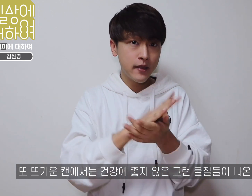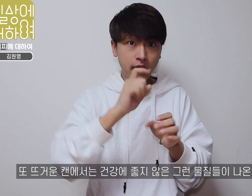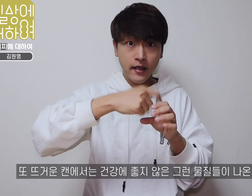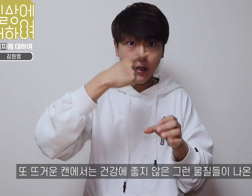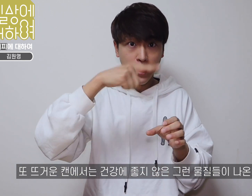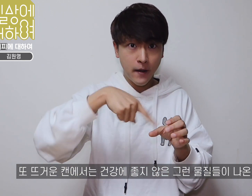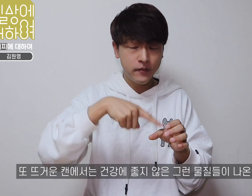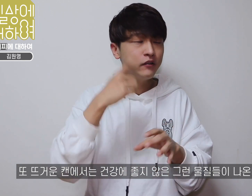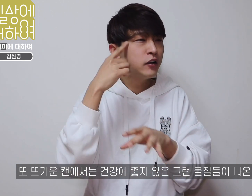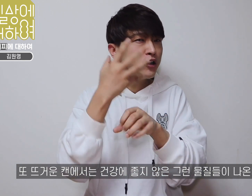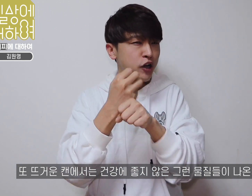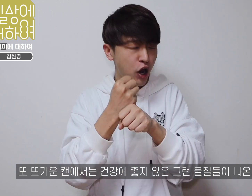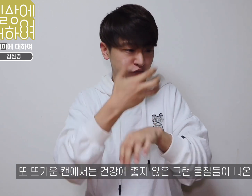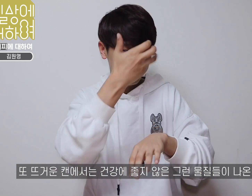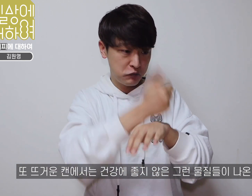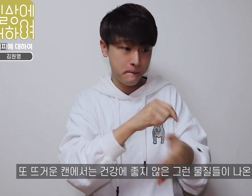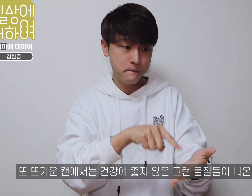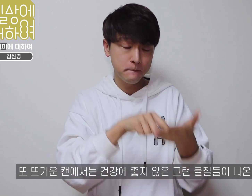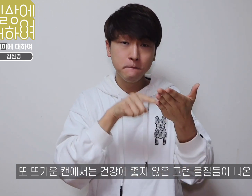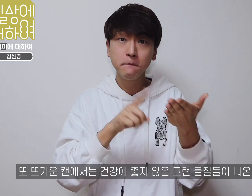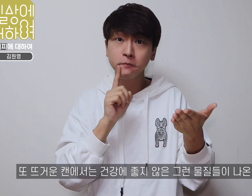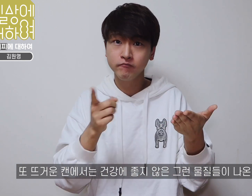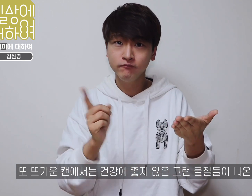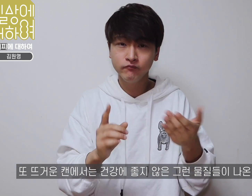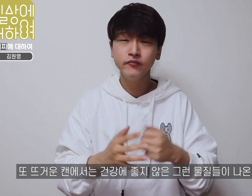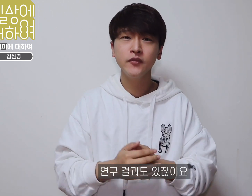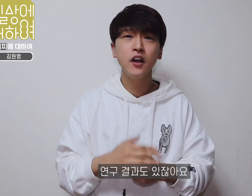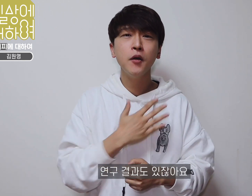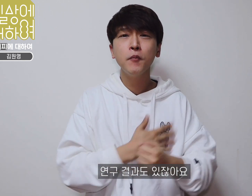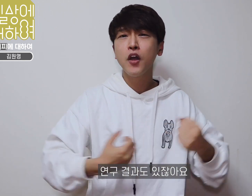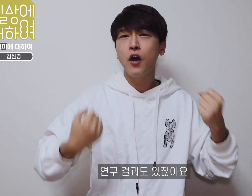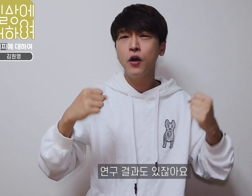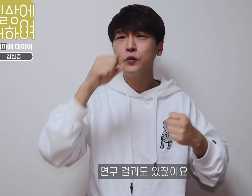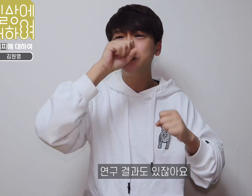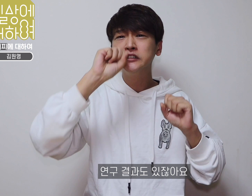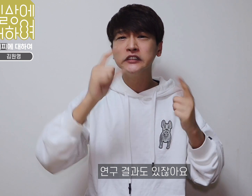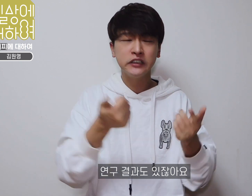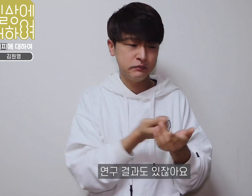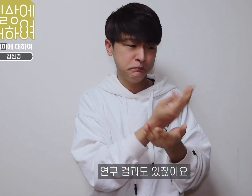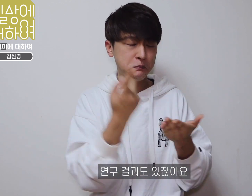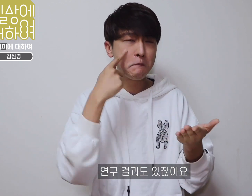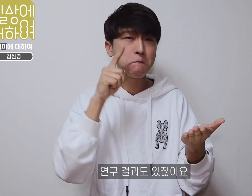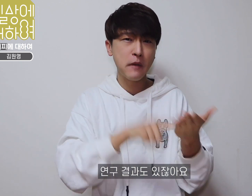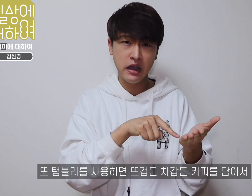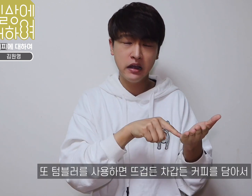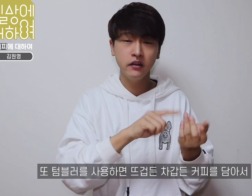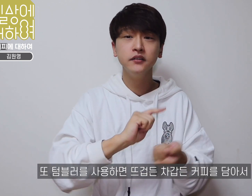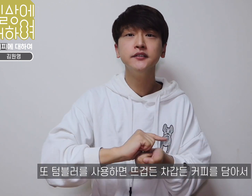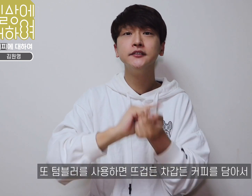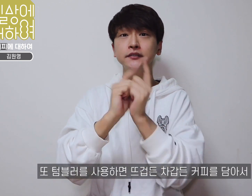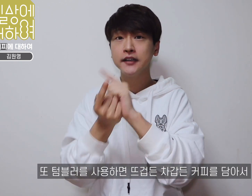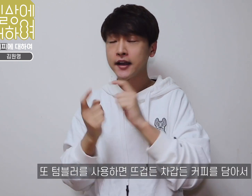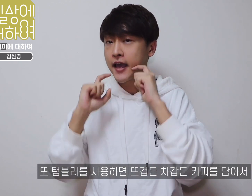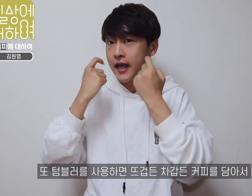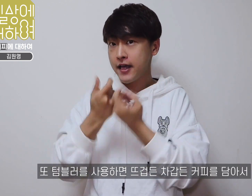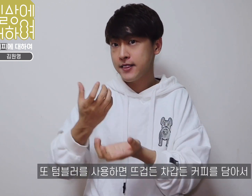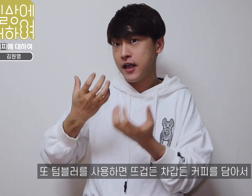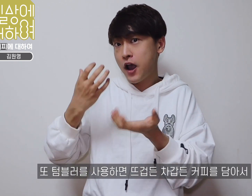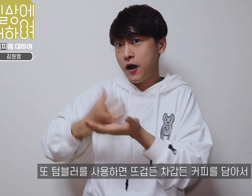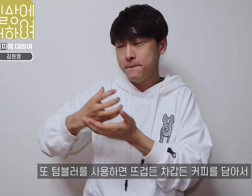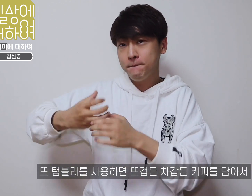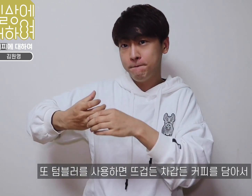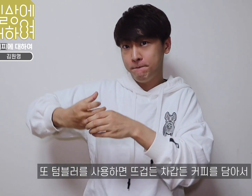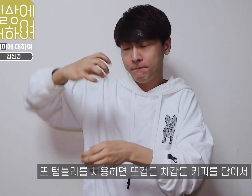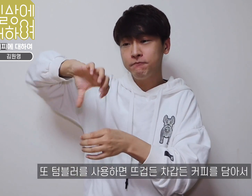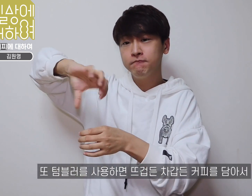캔에서는 건강에 좋지 않은 그런 물질들이 나온다는 연구 결과도 있잖아요. 또 텀블러를